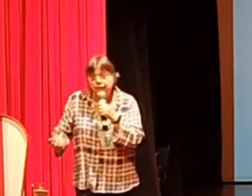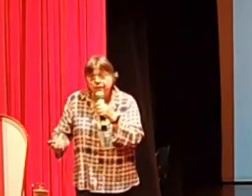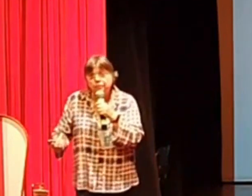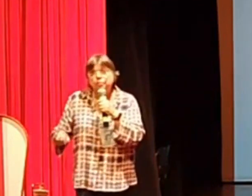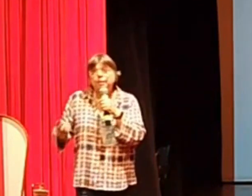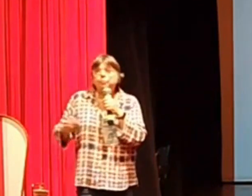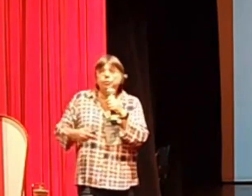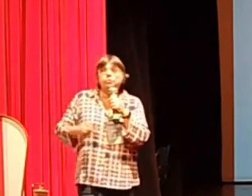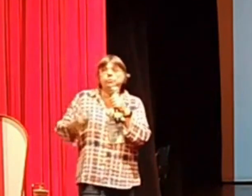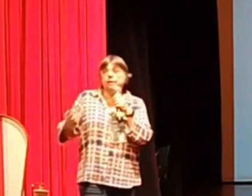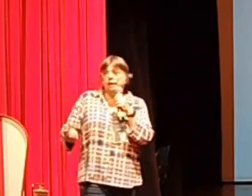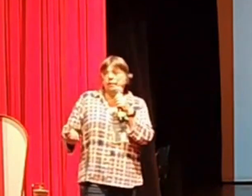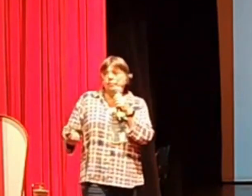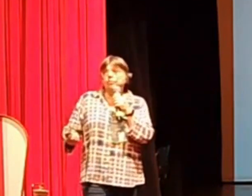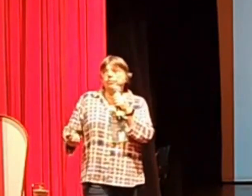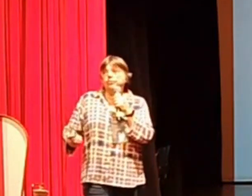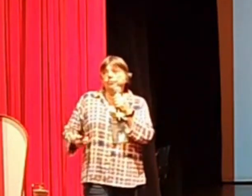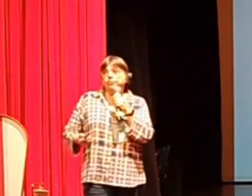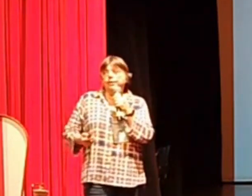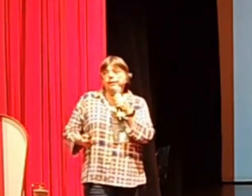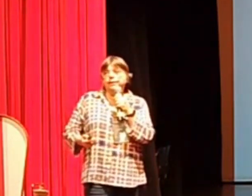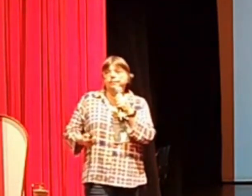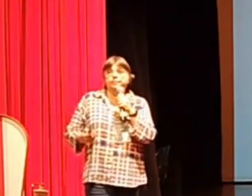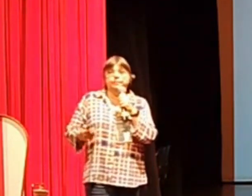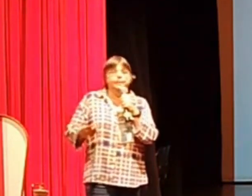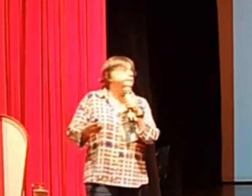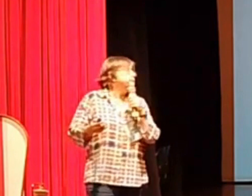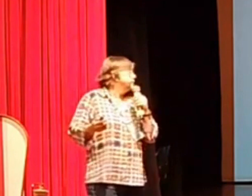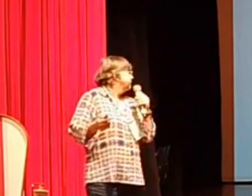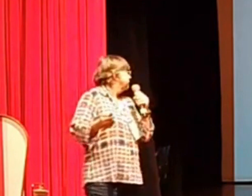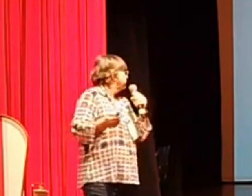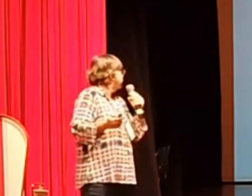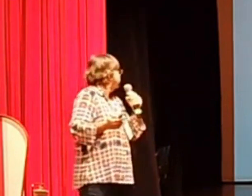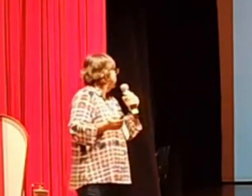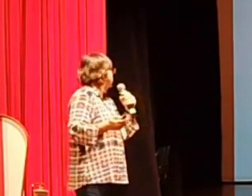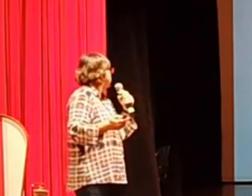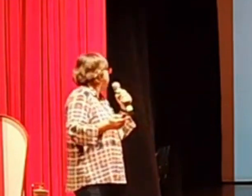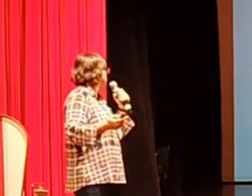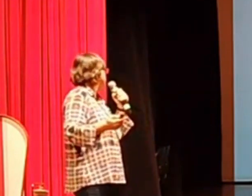a gente tem que tomar muito cuidado com o que divulga ali. Né?